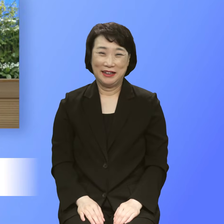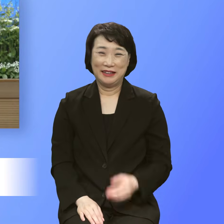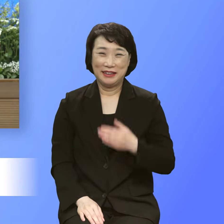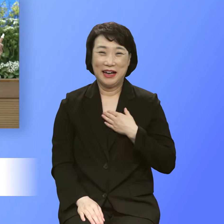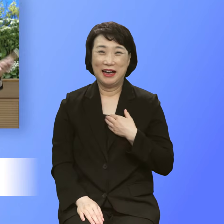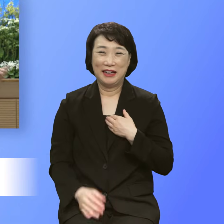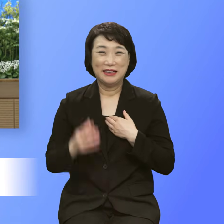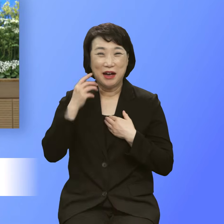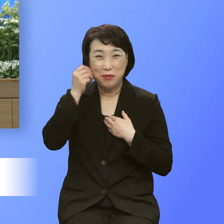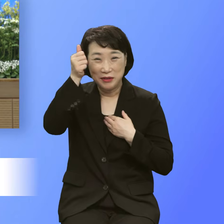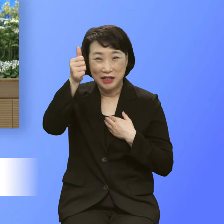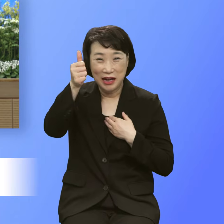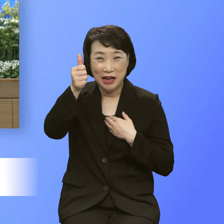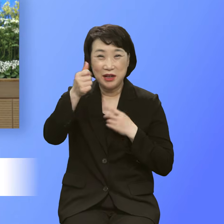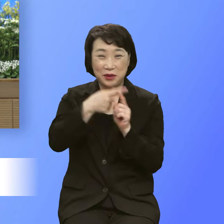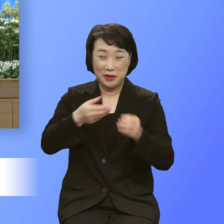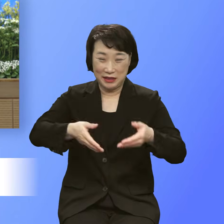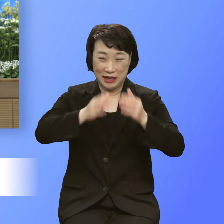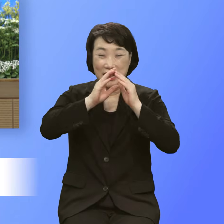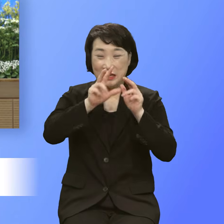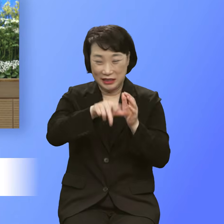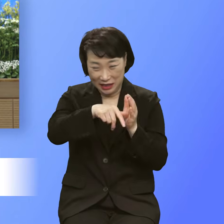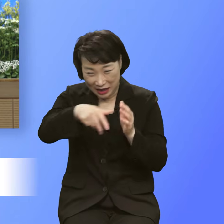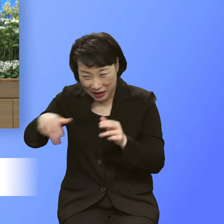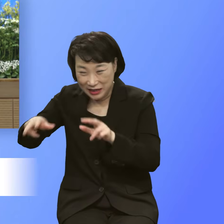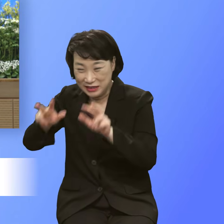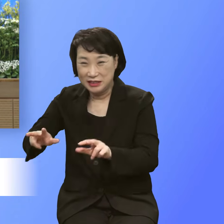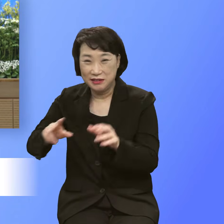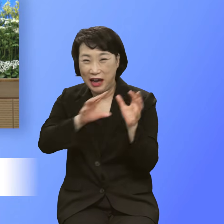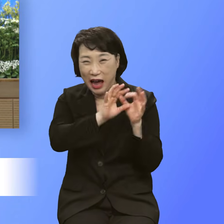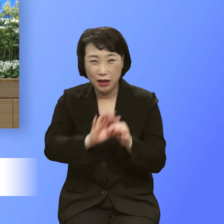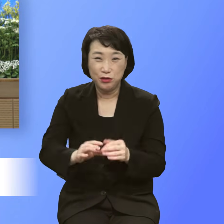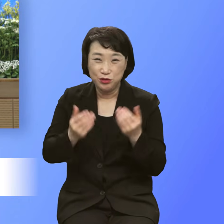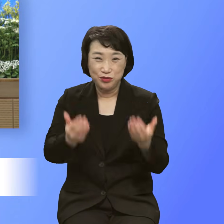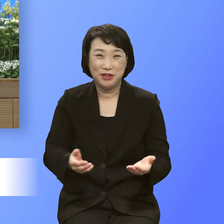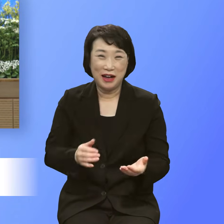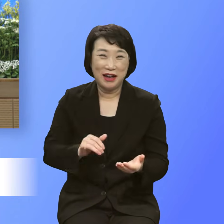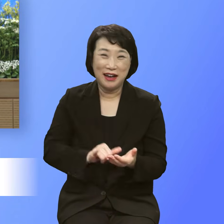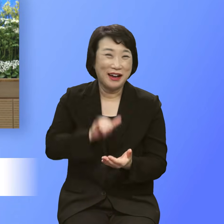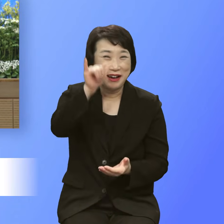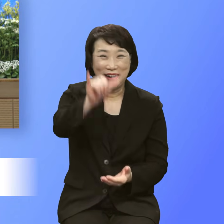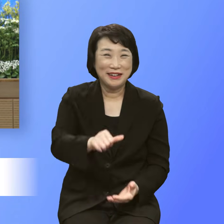담임 목사가 개척해서 오늘까지 휴가 한 번도 못 가봤어.